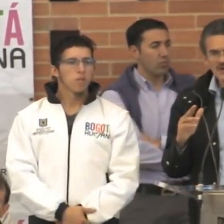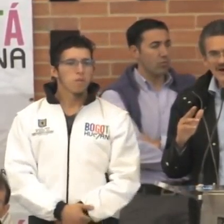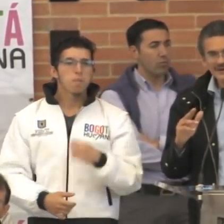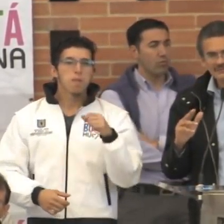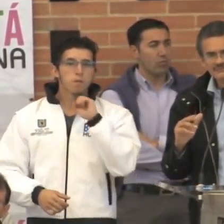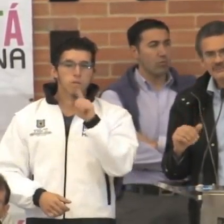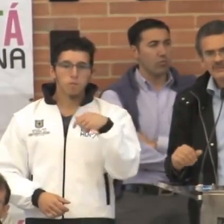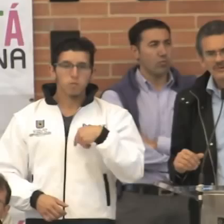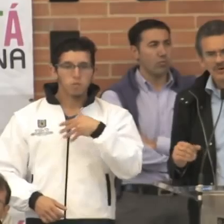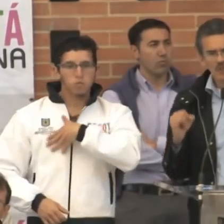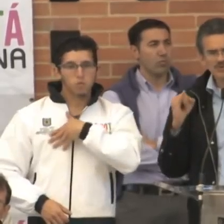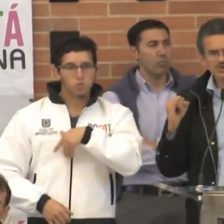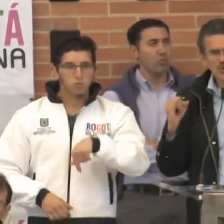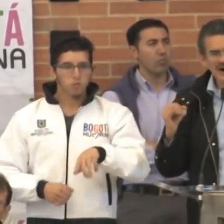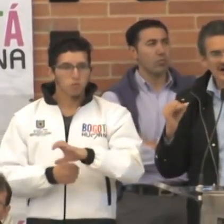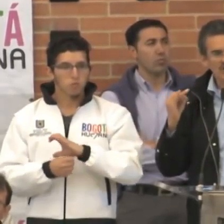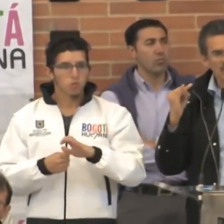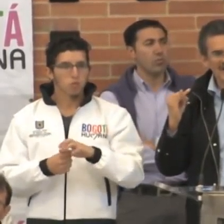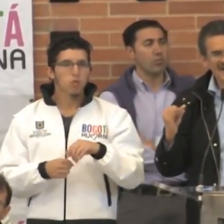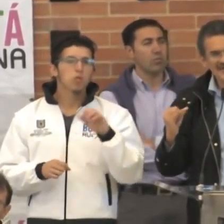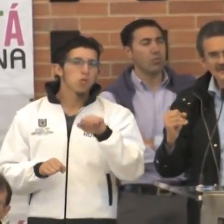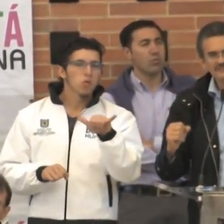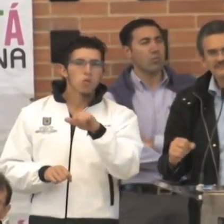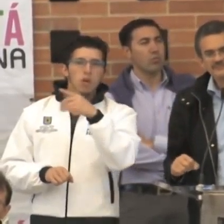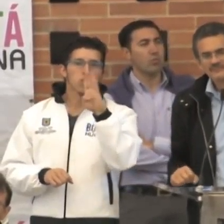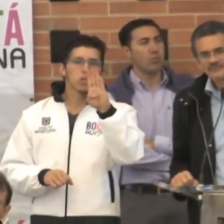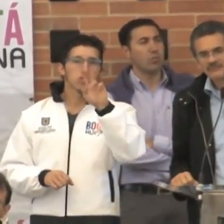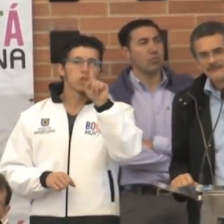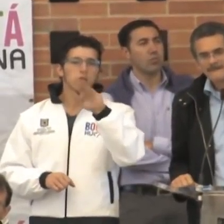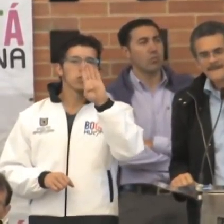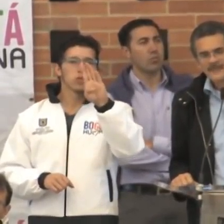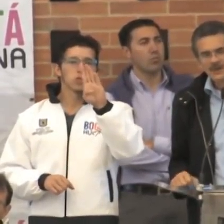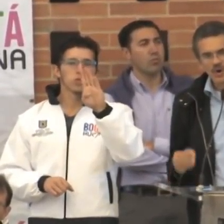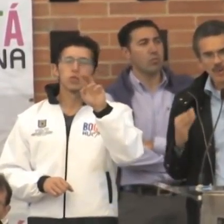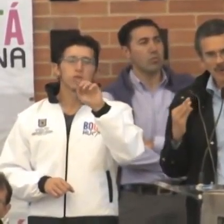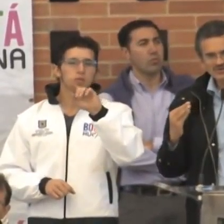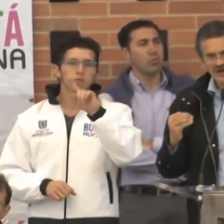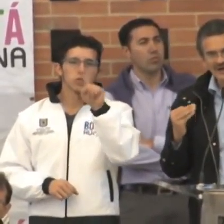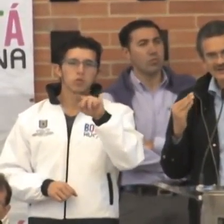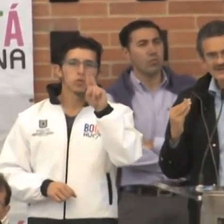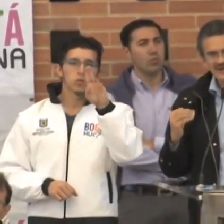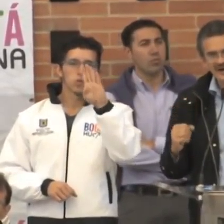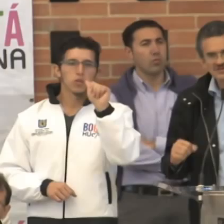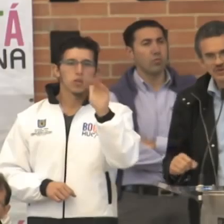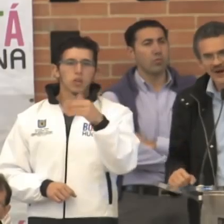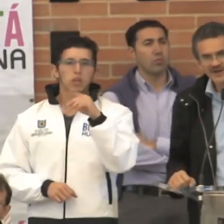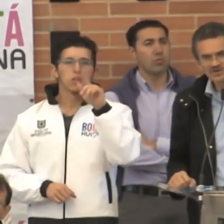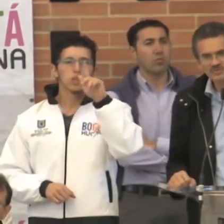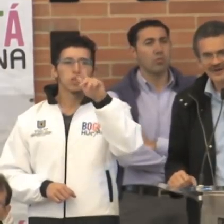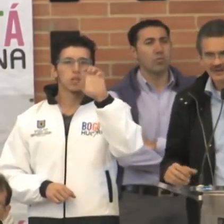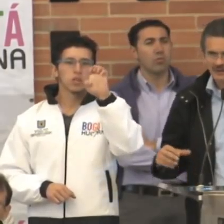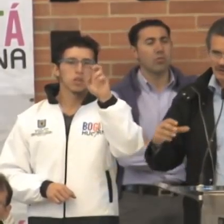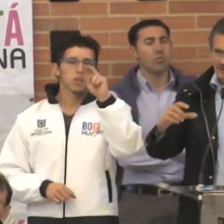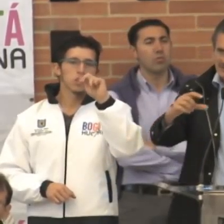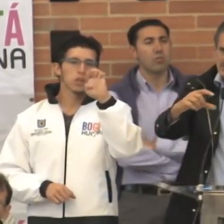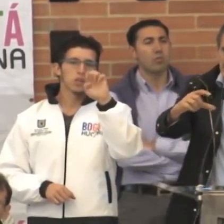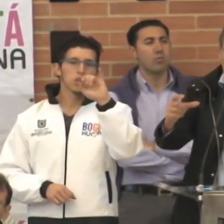Ciudad Bolívar como Suba, como Kennedy, como Bosa y San Cristóbal y